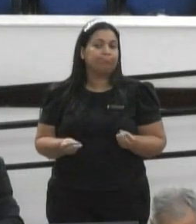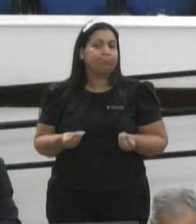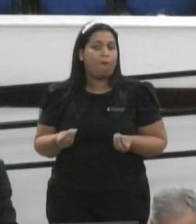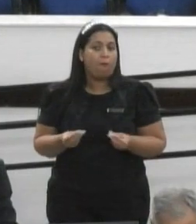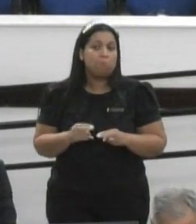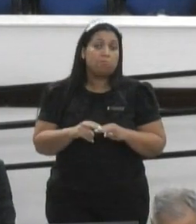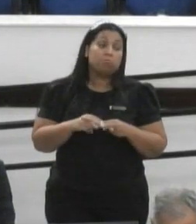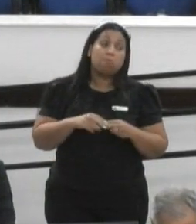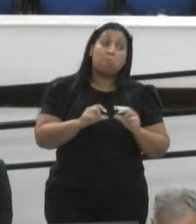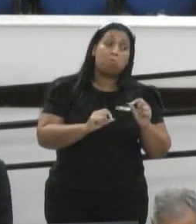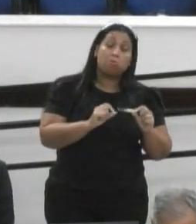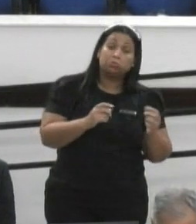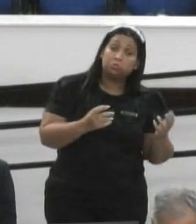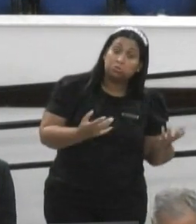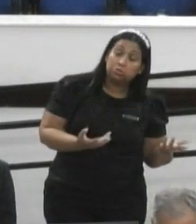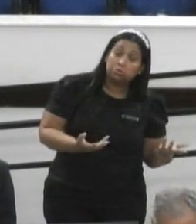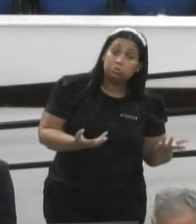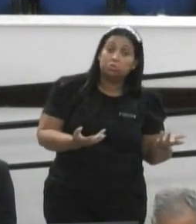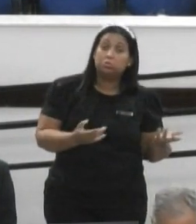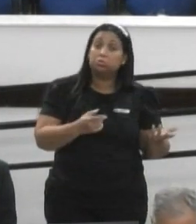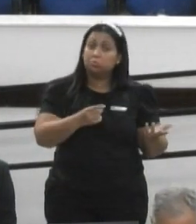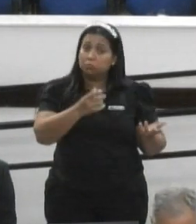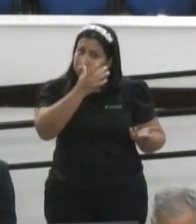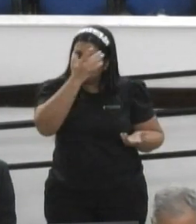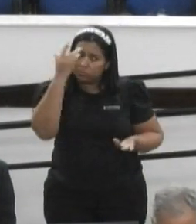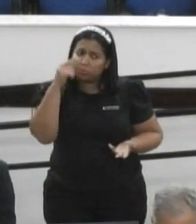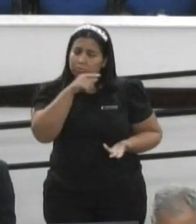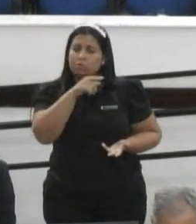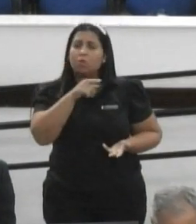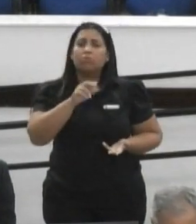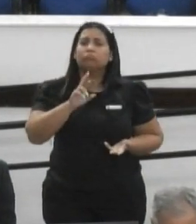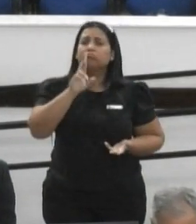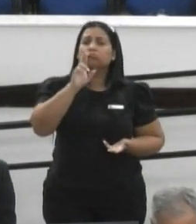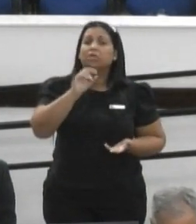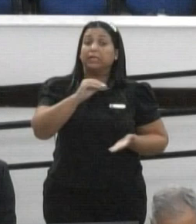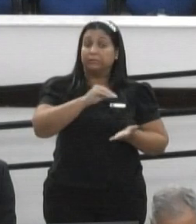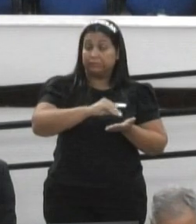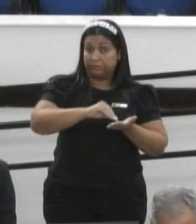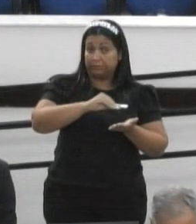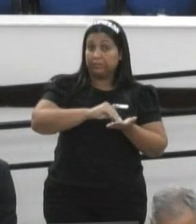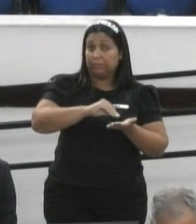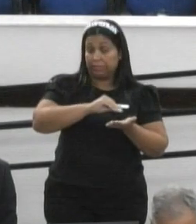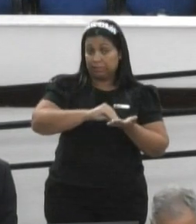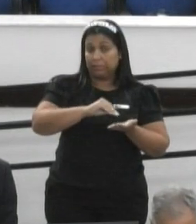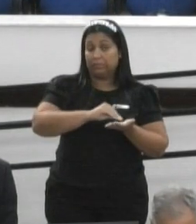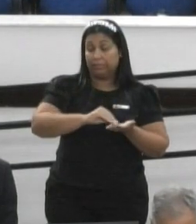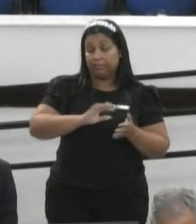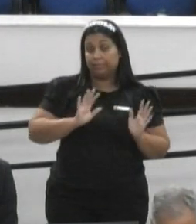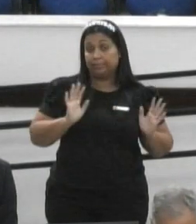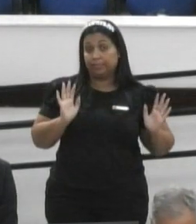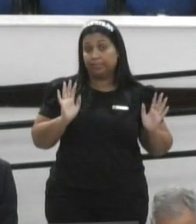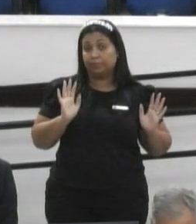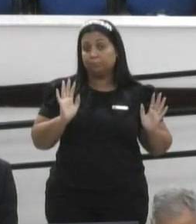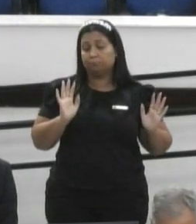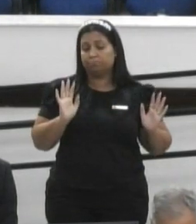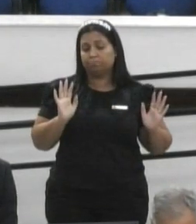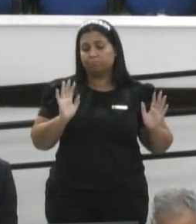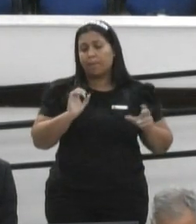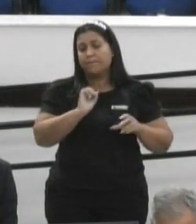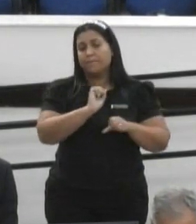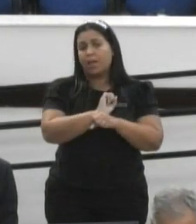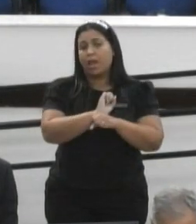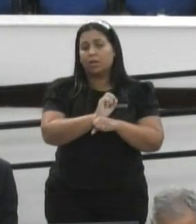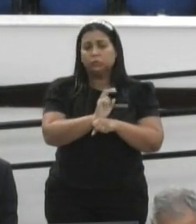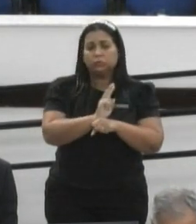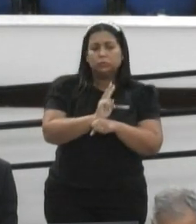por alguma razão, os principais gestores, que são os secretários, deixam de